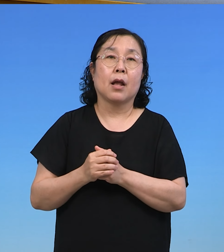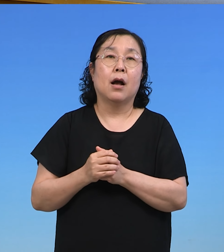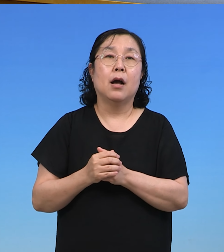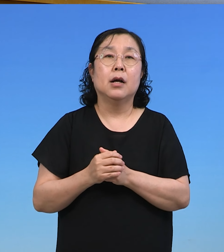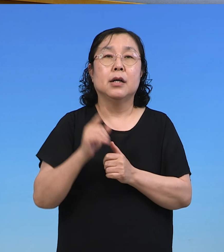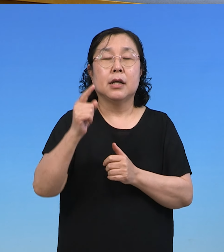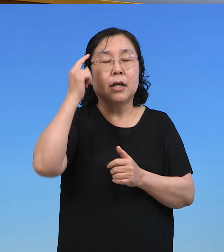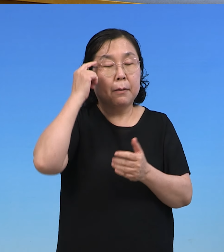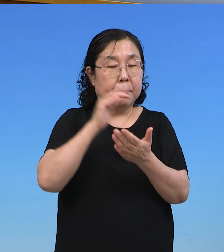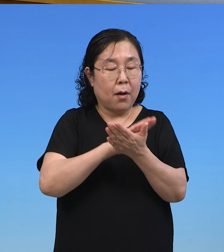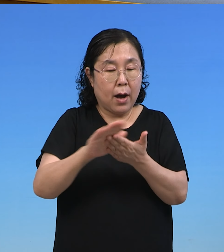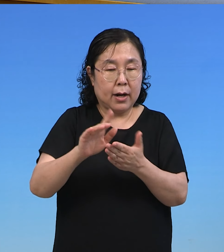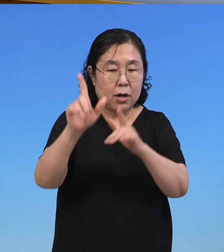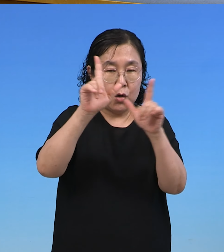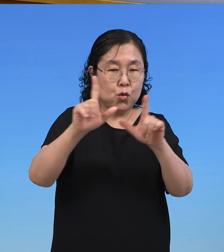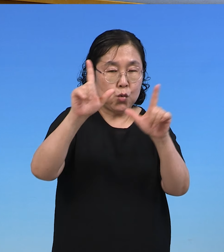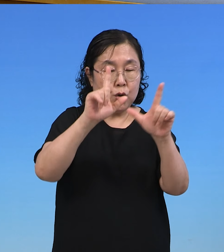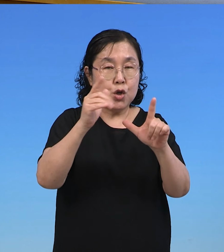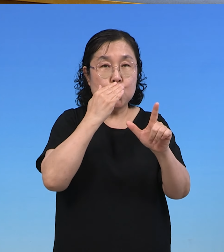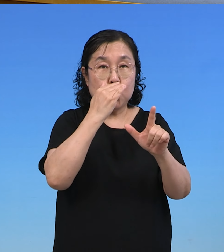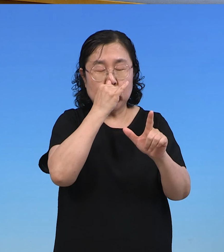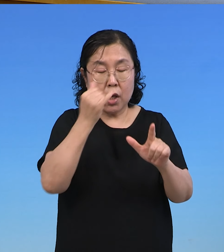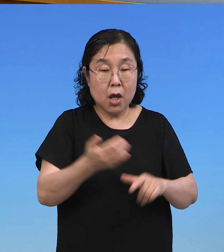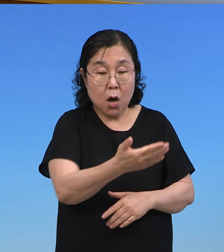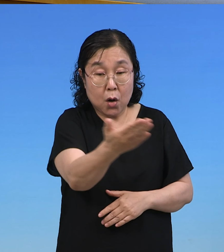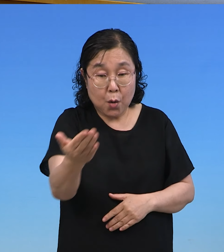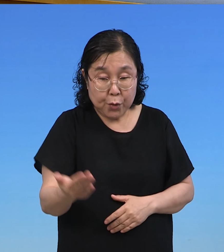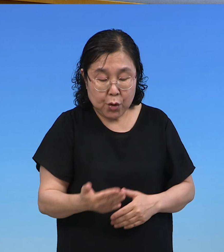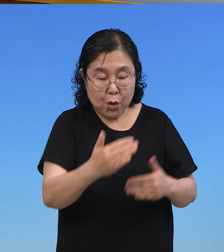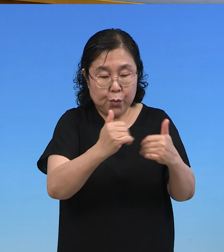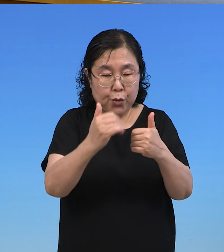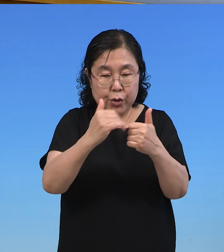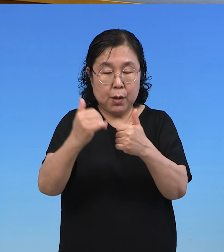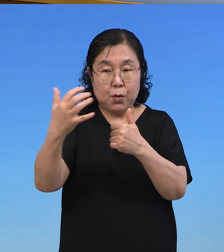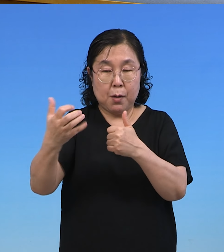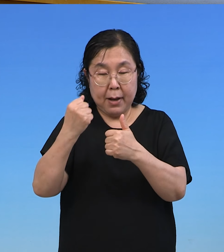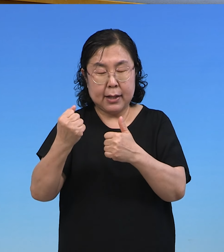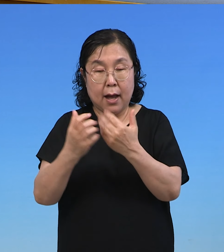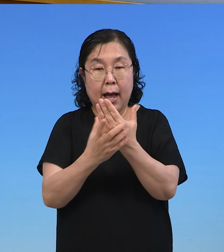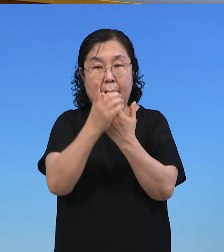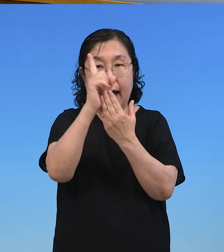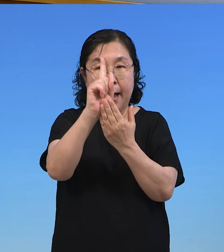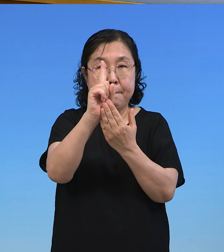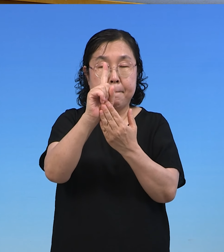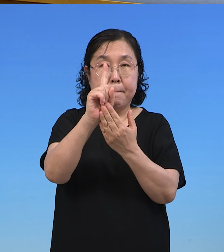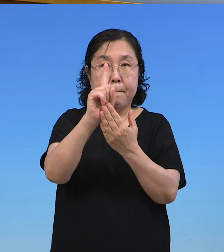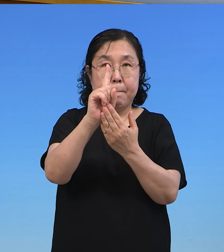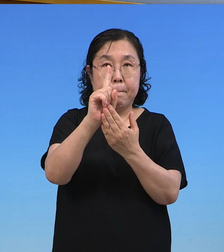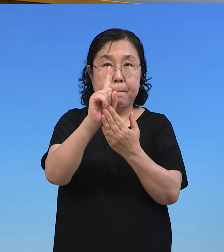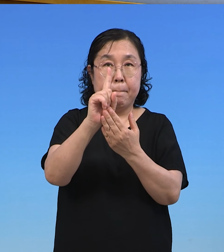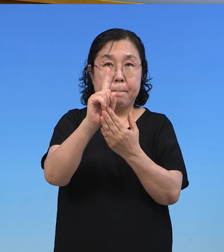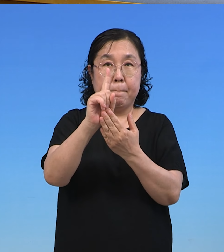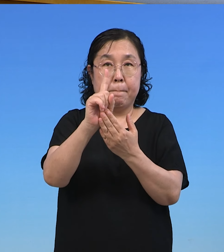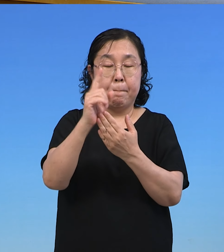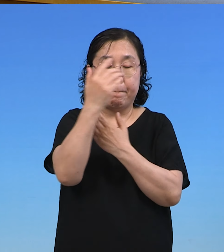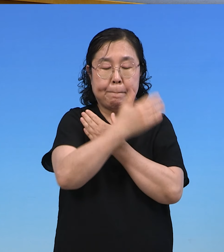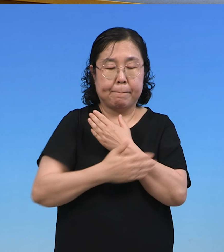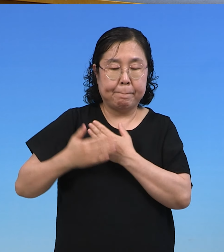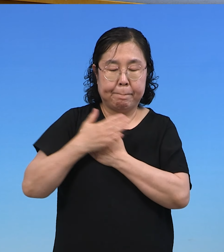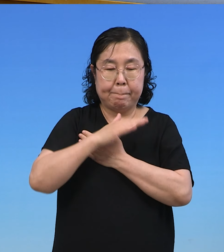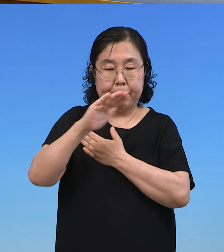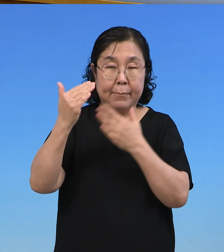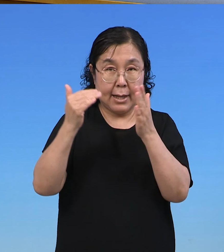다음 보세요. 이 평화를 누리도록 여러분은 부르심을 받아 한 몸이 됐습니다. 제가 앞에서